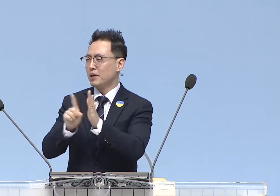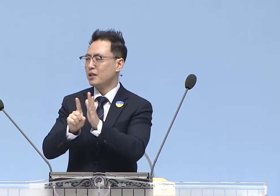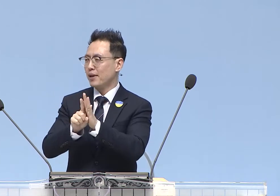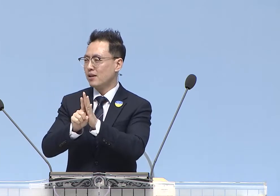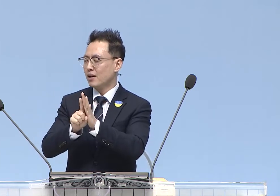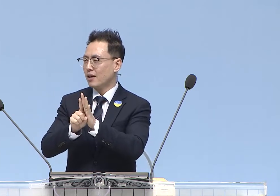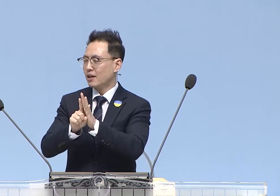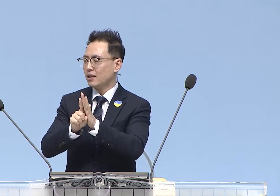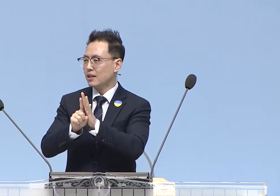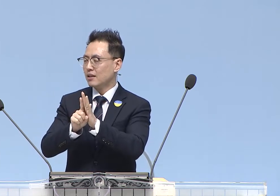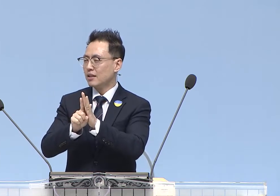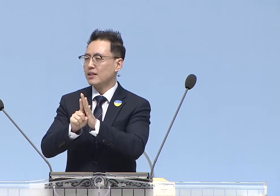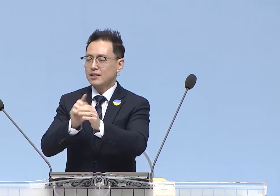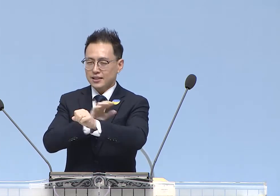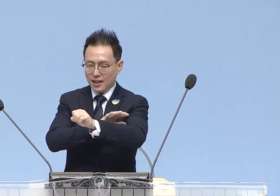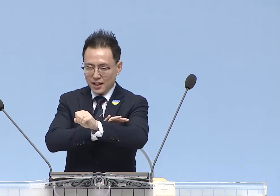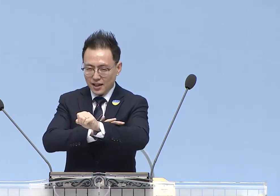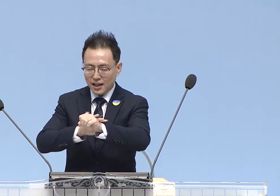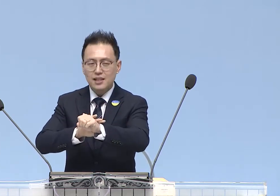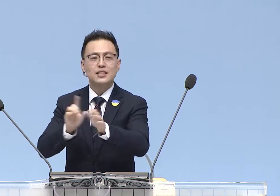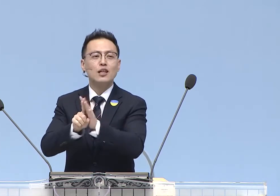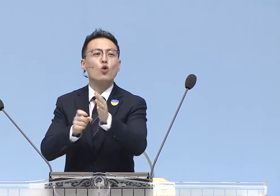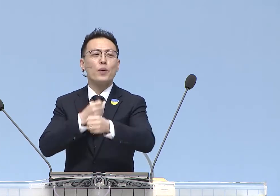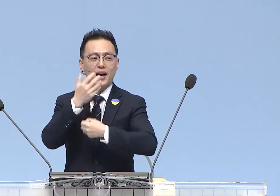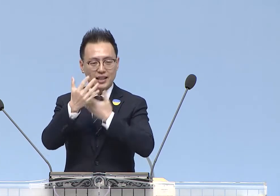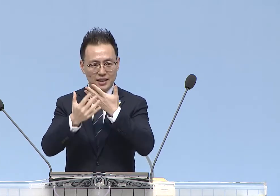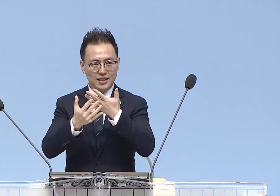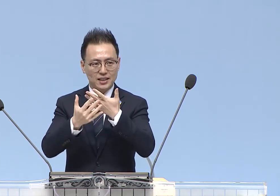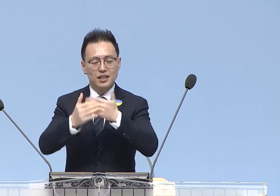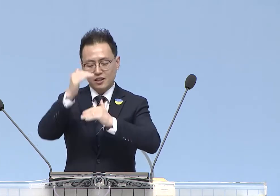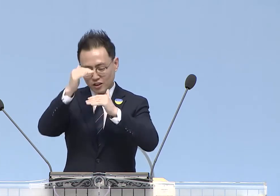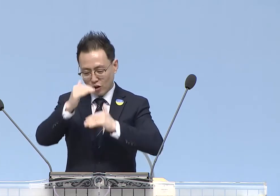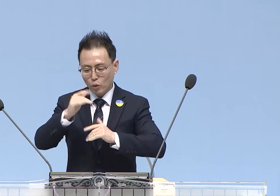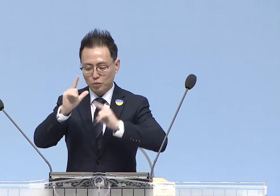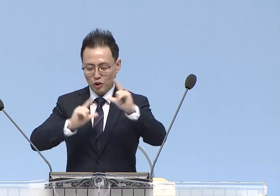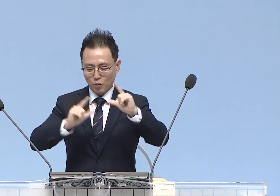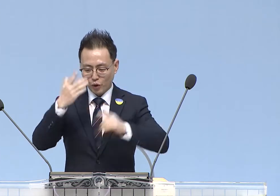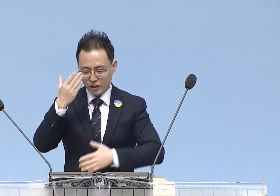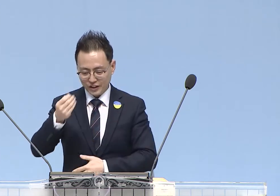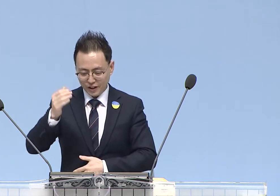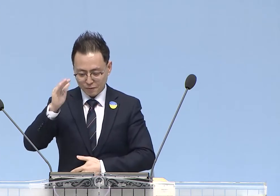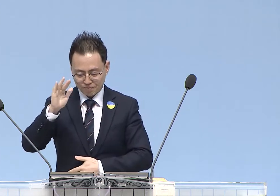믿음을 잘 신앙 고백하는 그런 모습처럼 보이는데요.